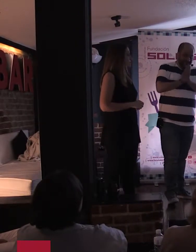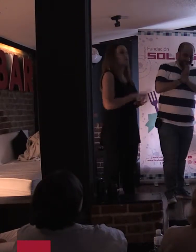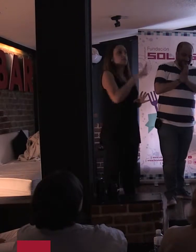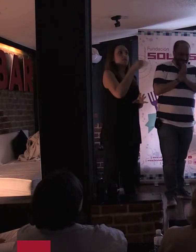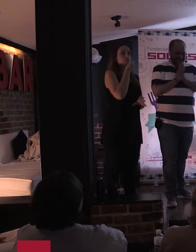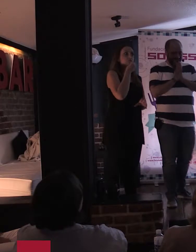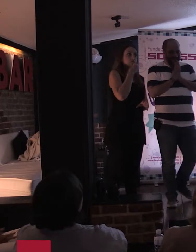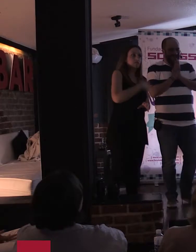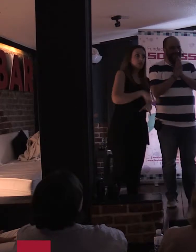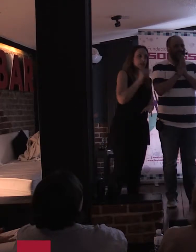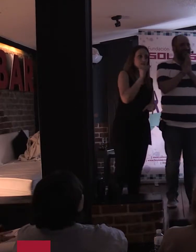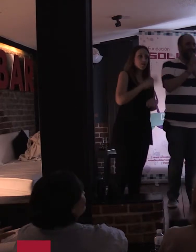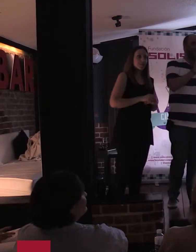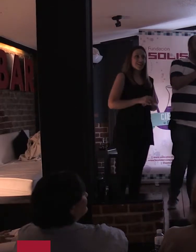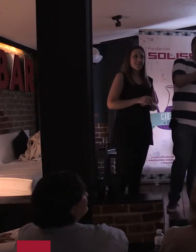pregunta.